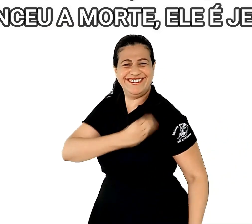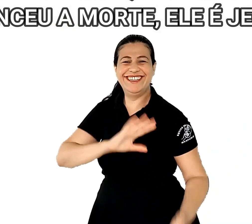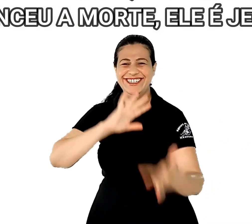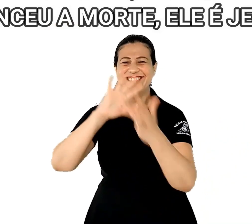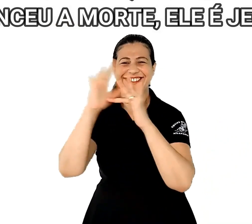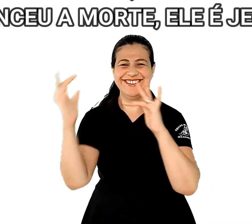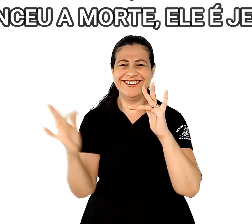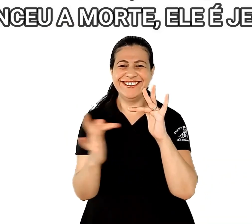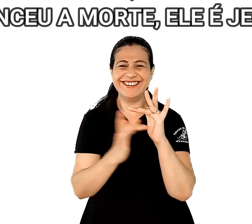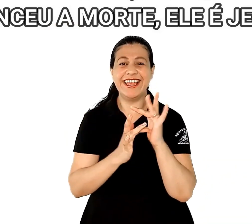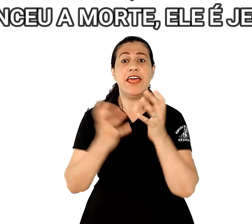Ele é